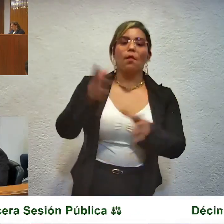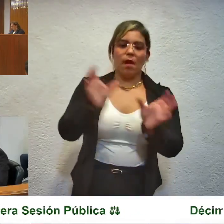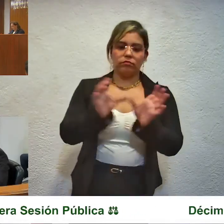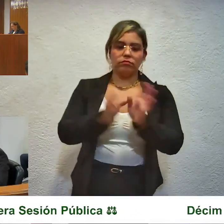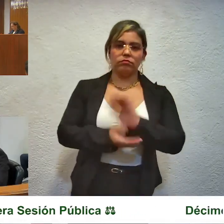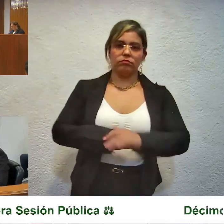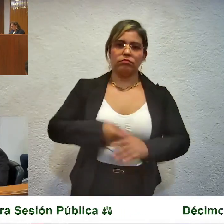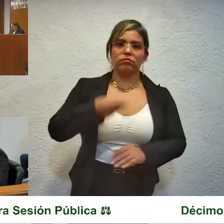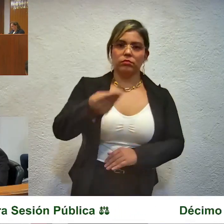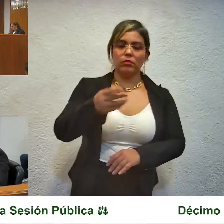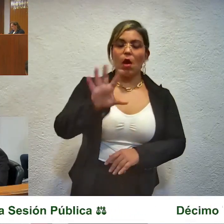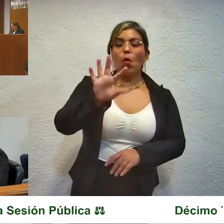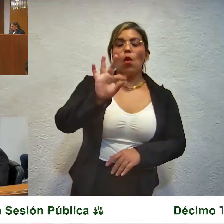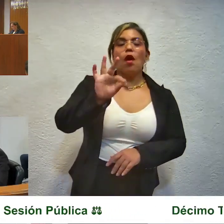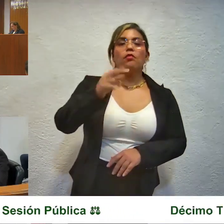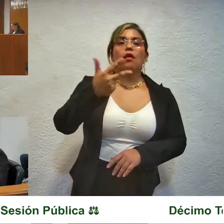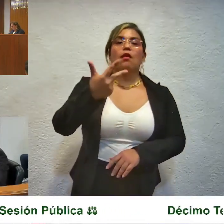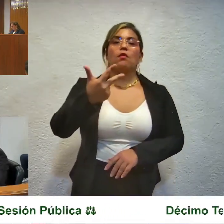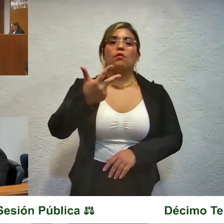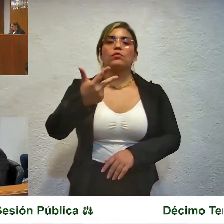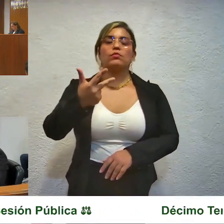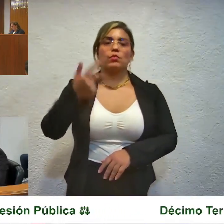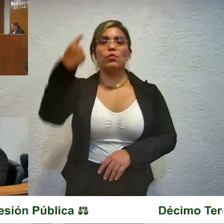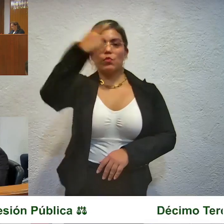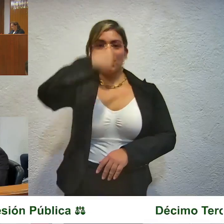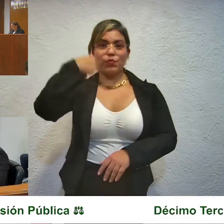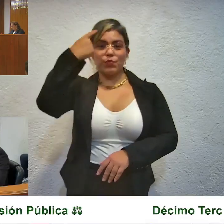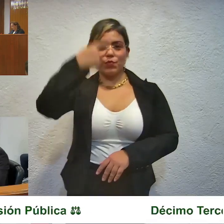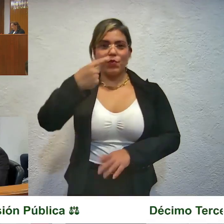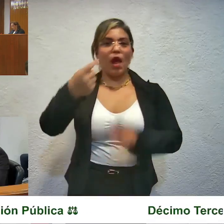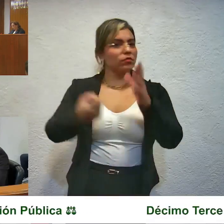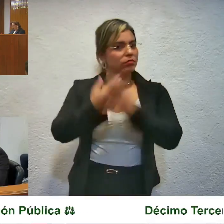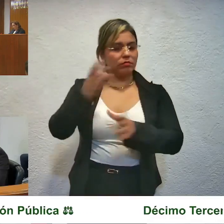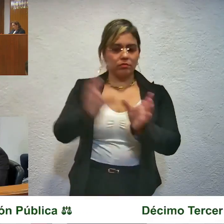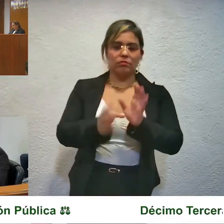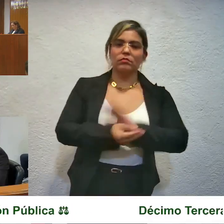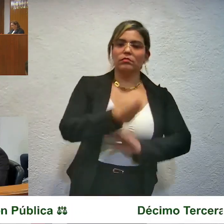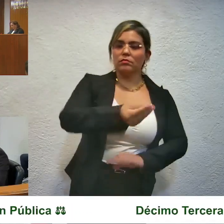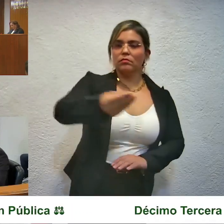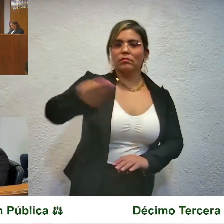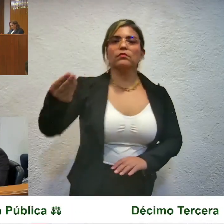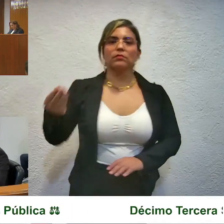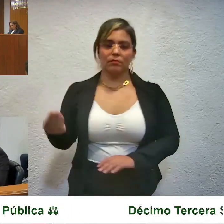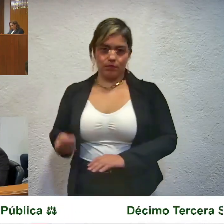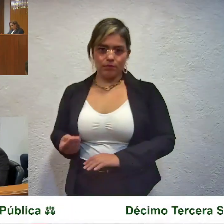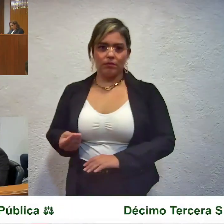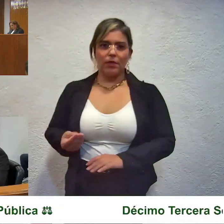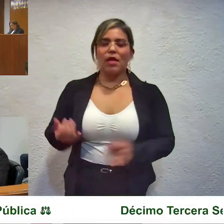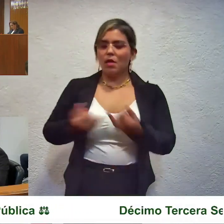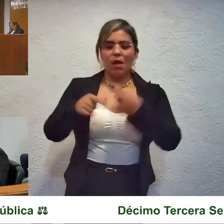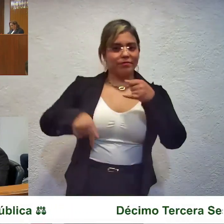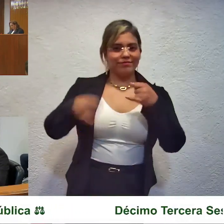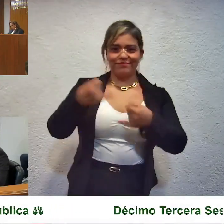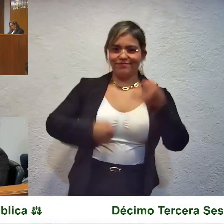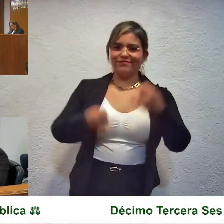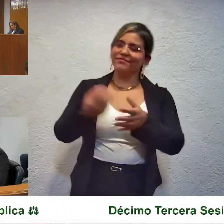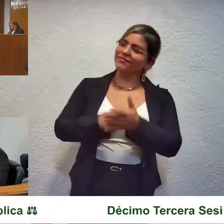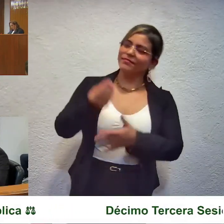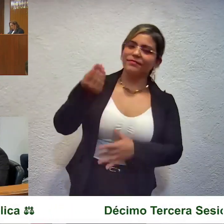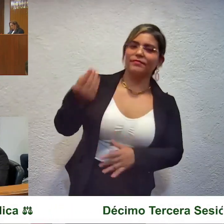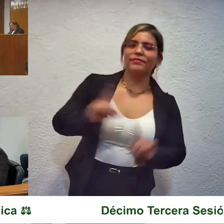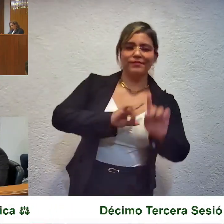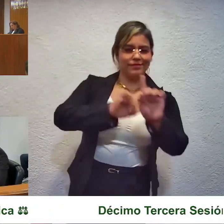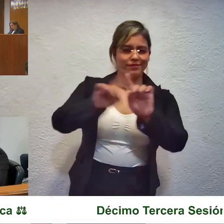y dentro de las 48 horas siguientes a su emisión informaran lo conducente a ese tribunal acompañando el soporte documental